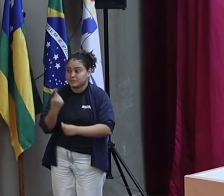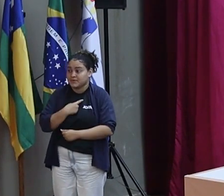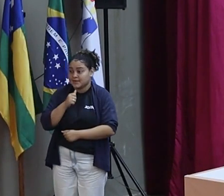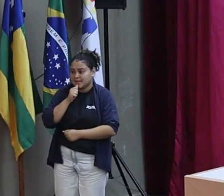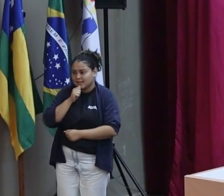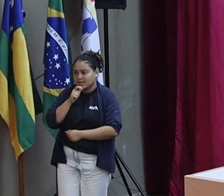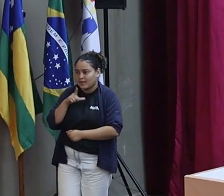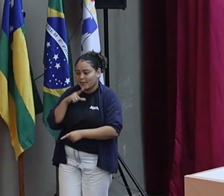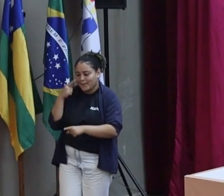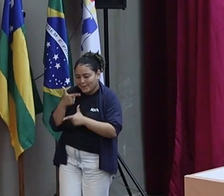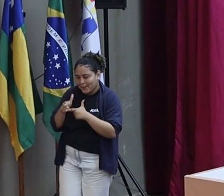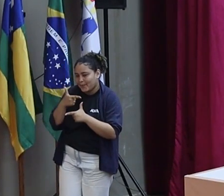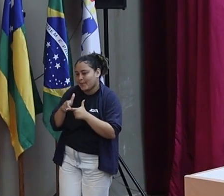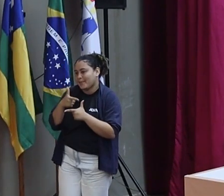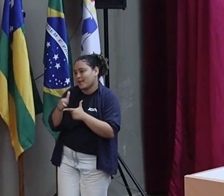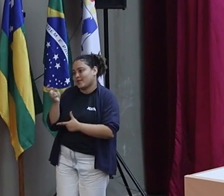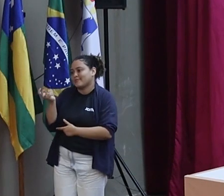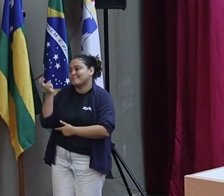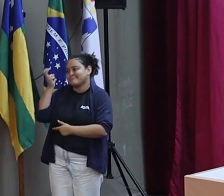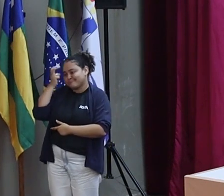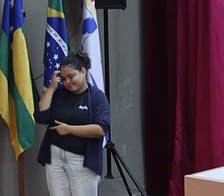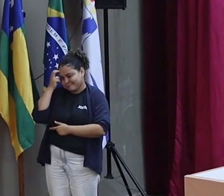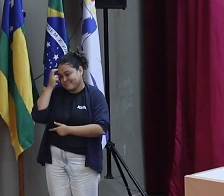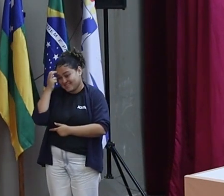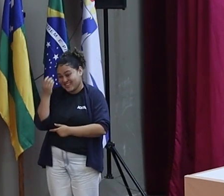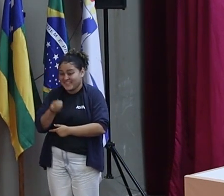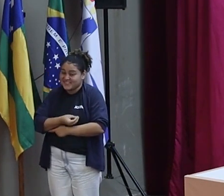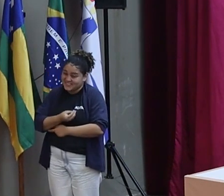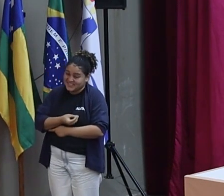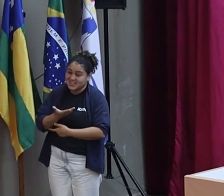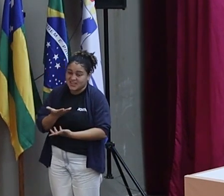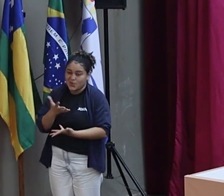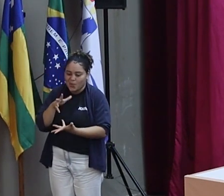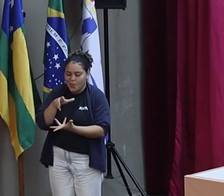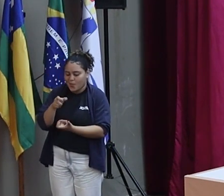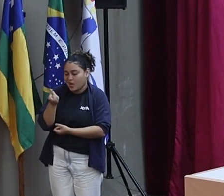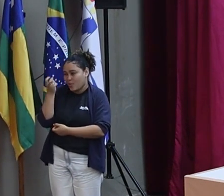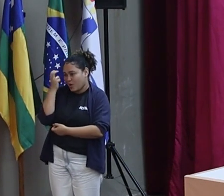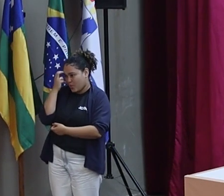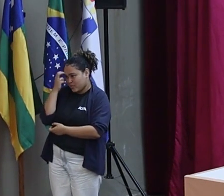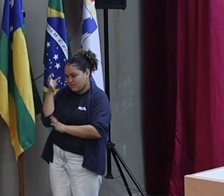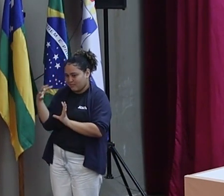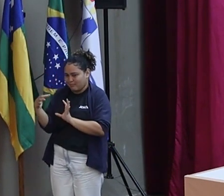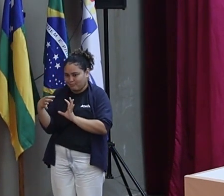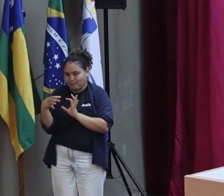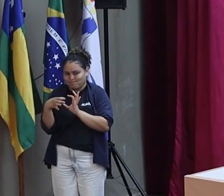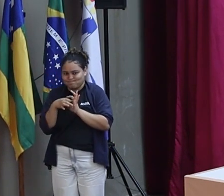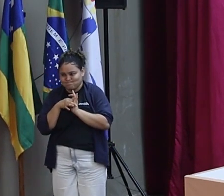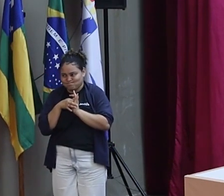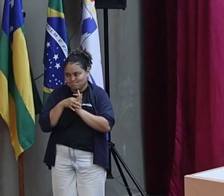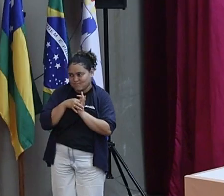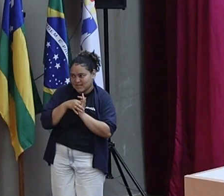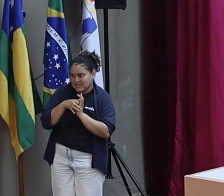desafio cultural. A gente sabe que ainda vivemos, né, num mundo em que há uma cultura neoliberal que